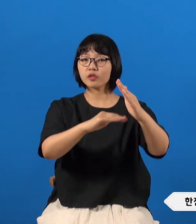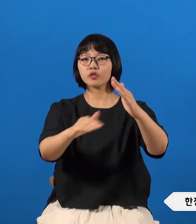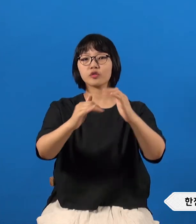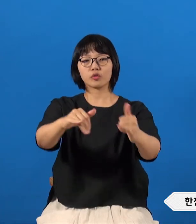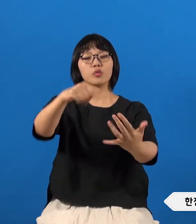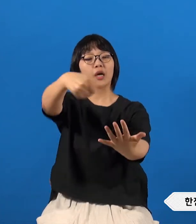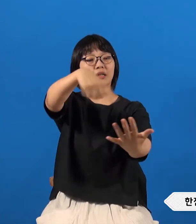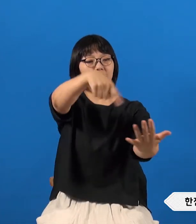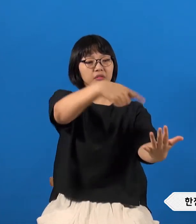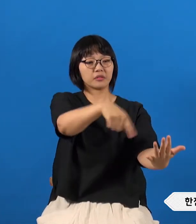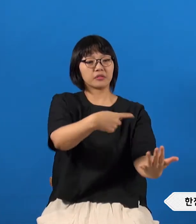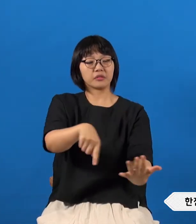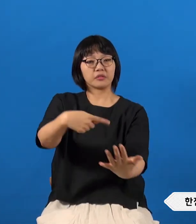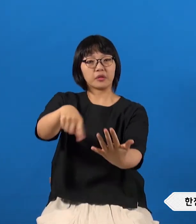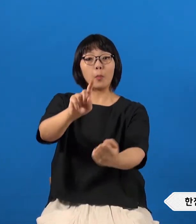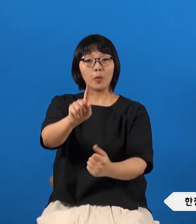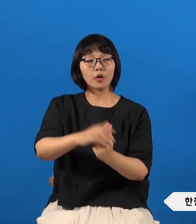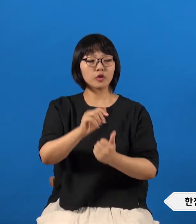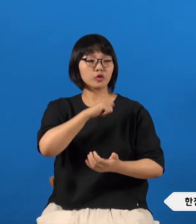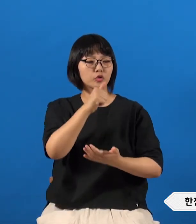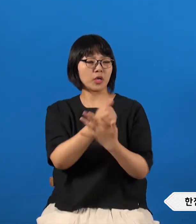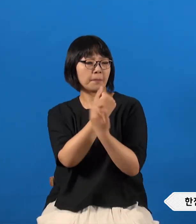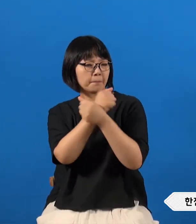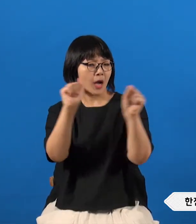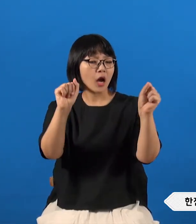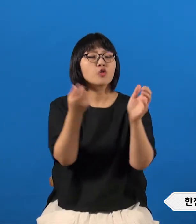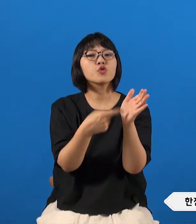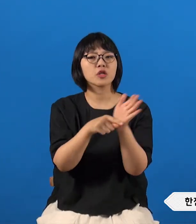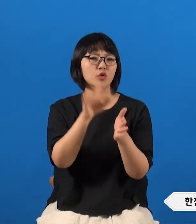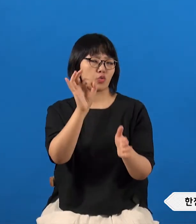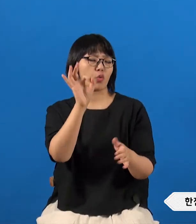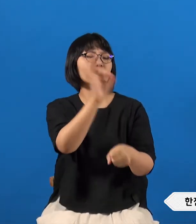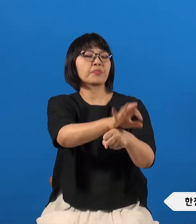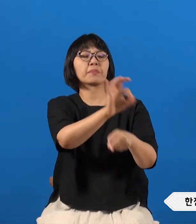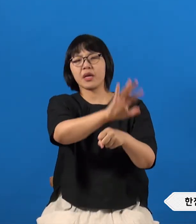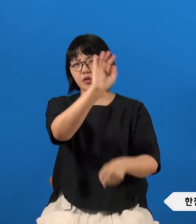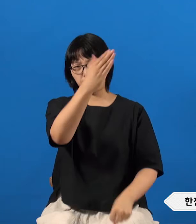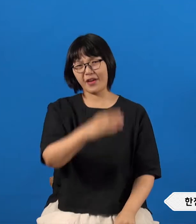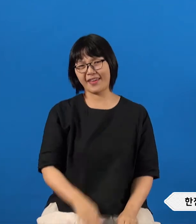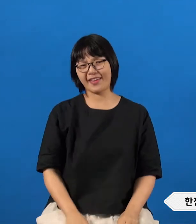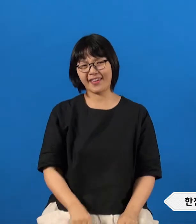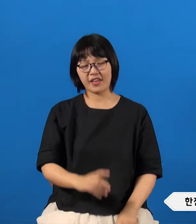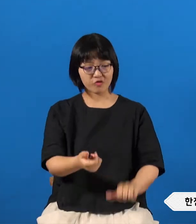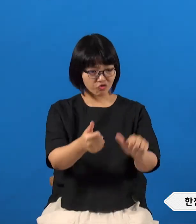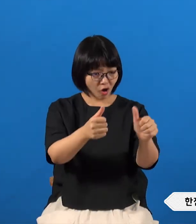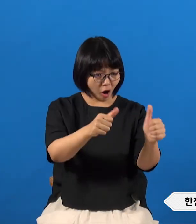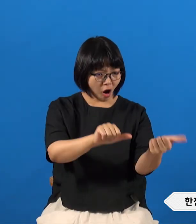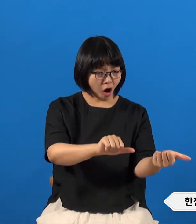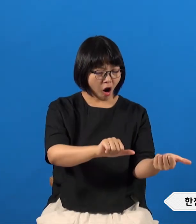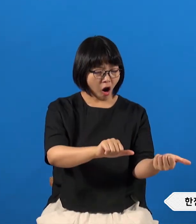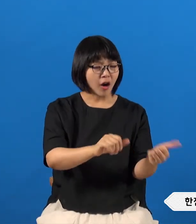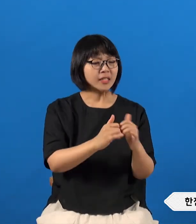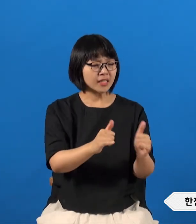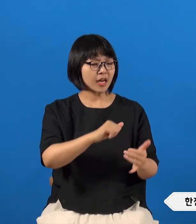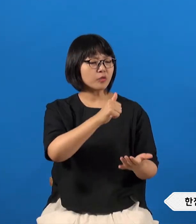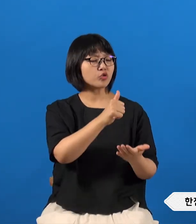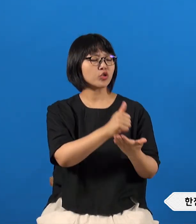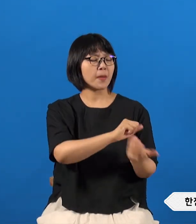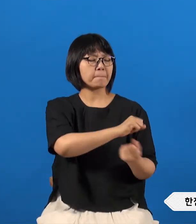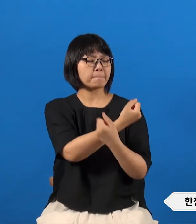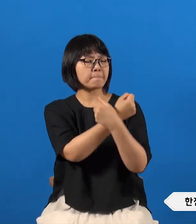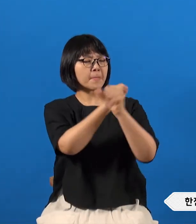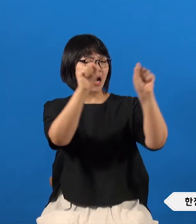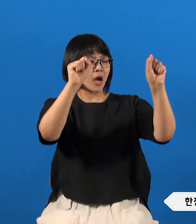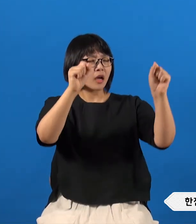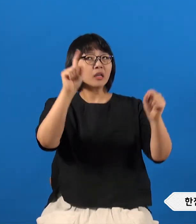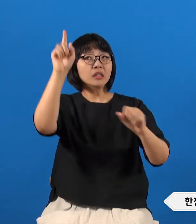가르치기를 면죄부를 비싼 돈을 주고 사면 그러면 연옥에서 고통하던 영혼이 더 빨리 천국에 갈 수